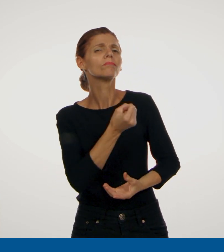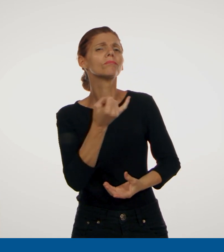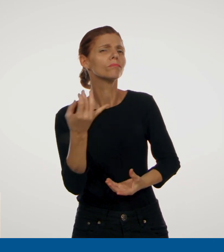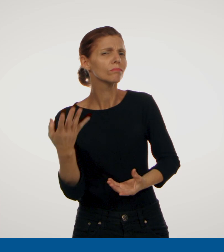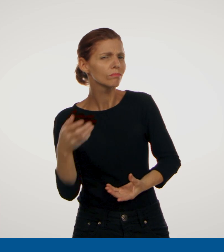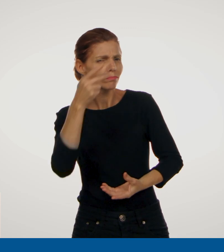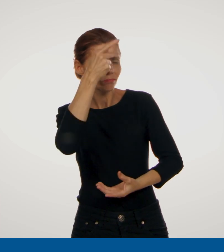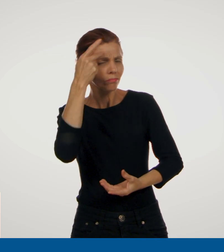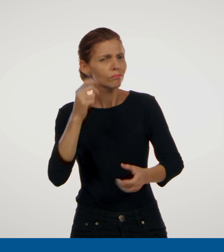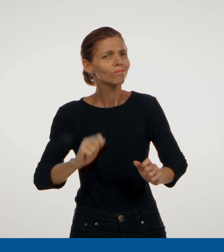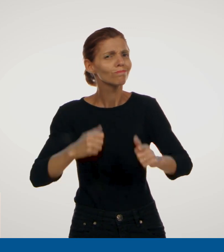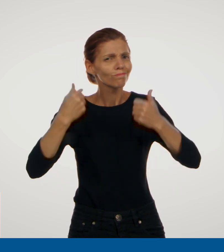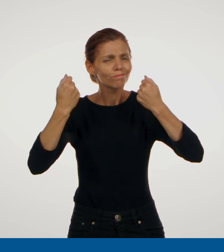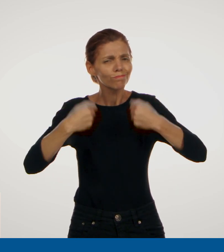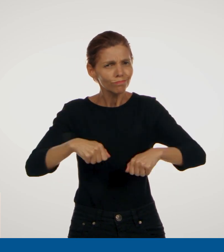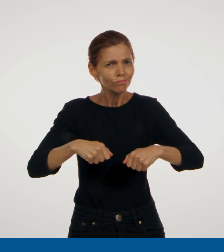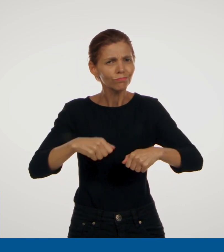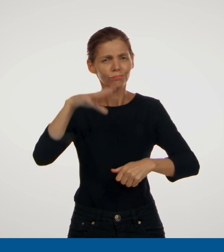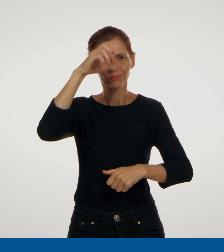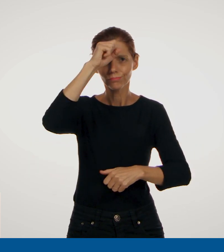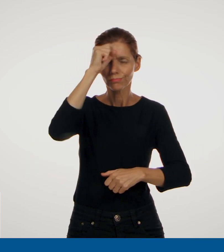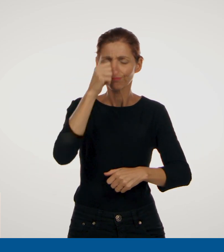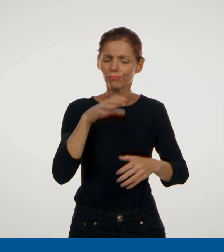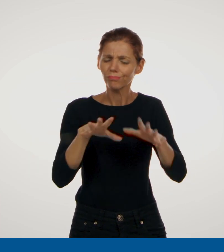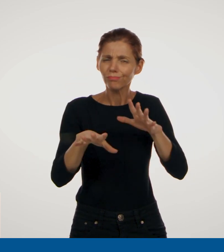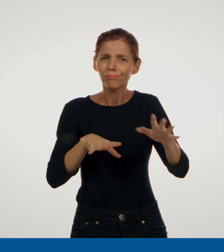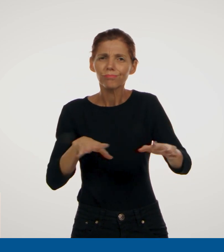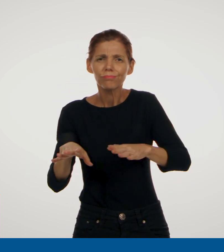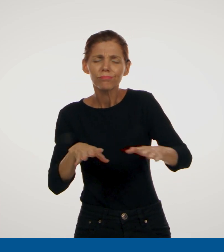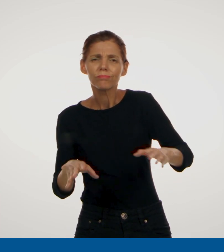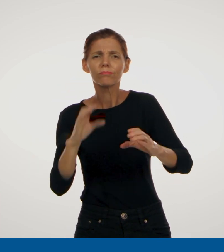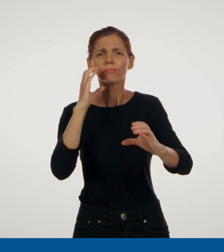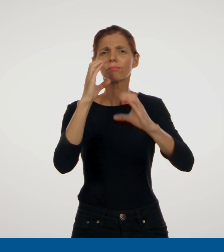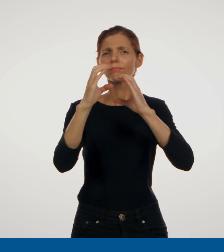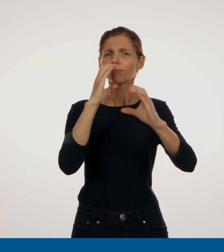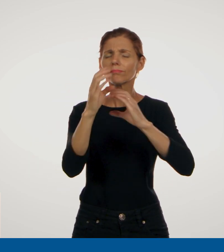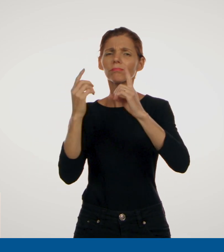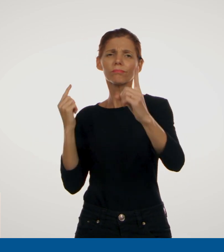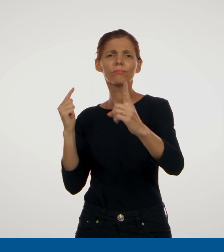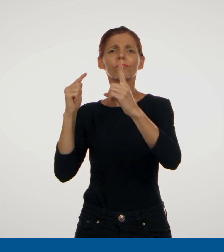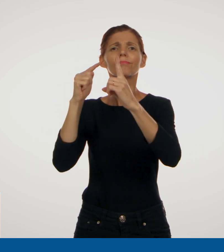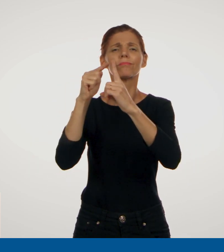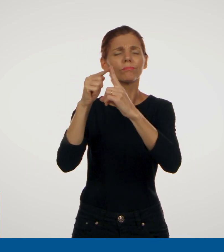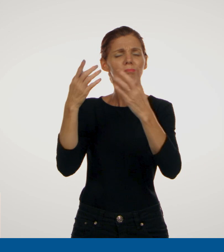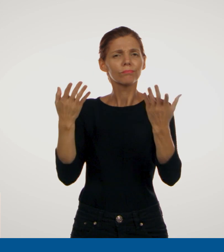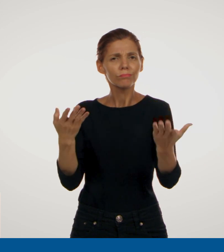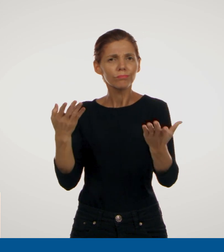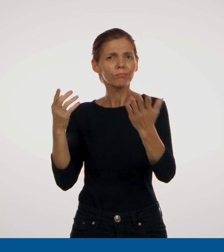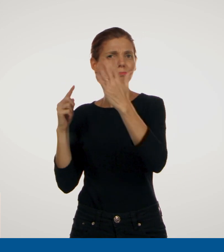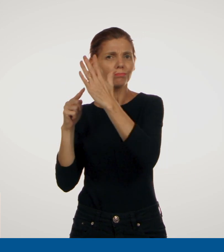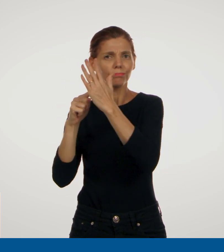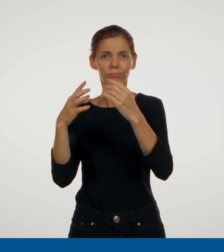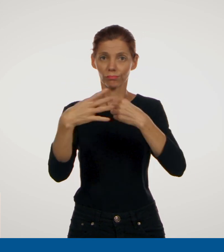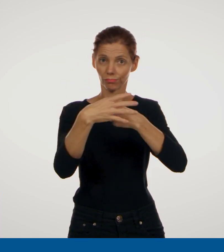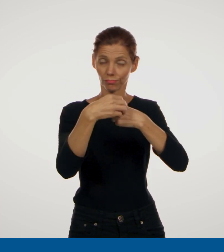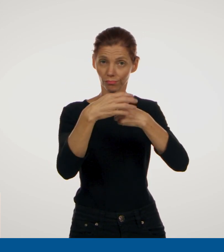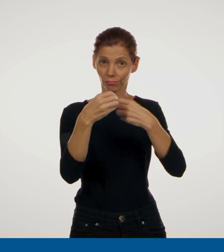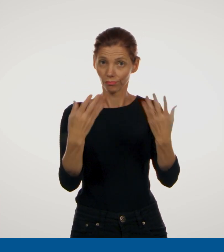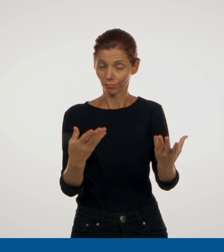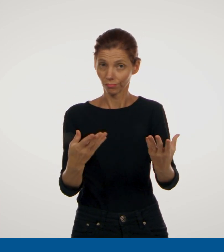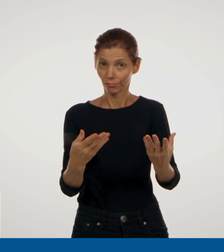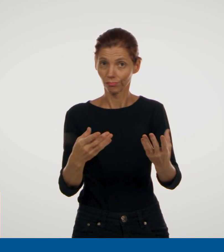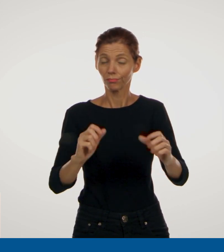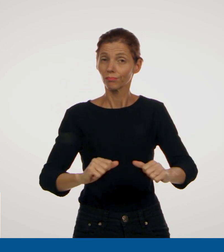capaz de compreender, manipular, aplicar ou comunicar esse conhecimento e essas habilidades. Ou